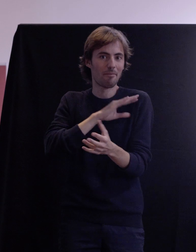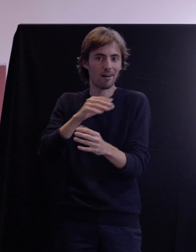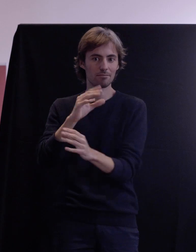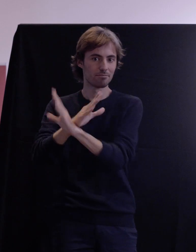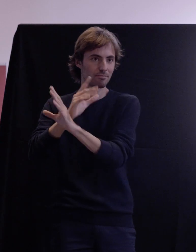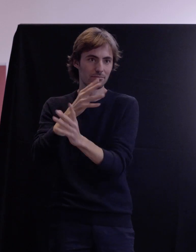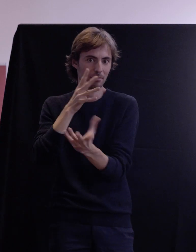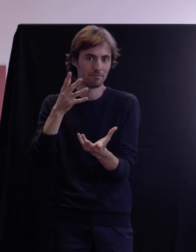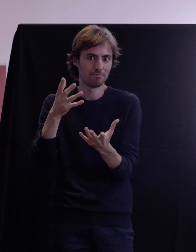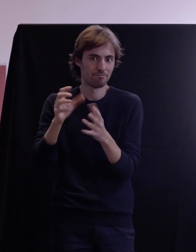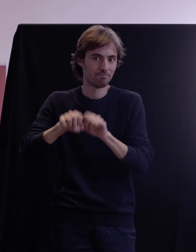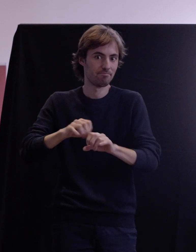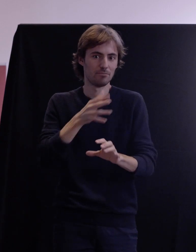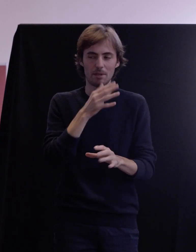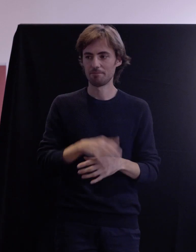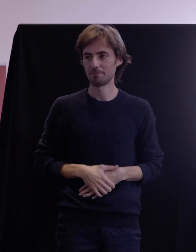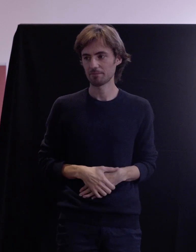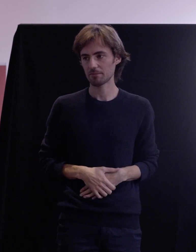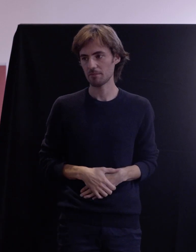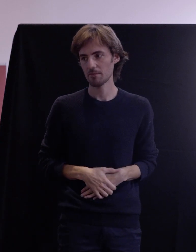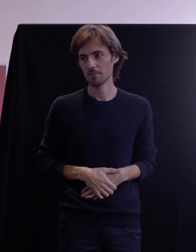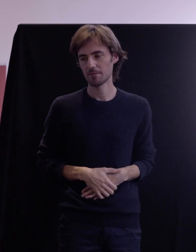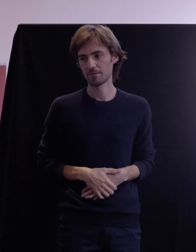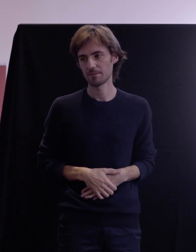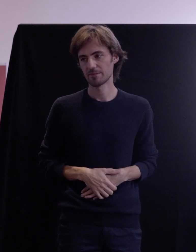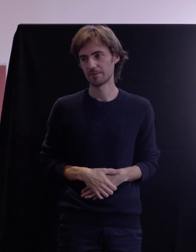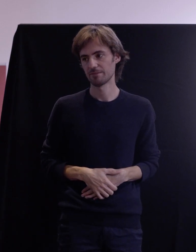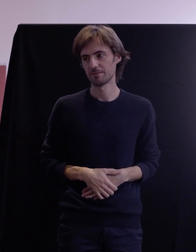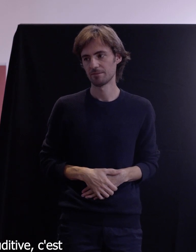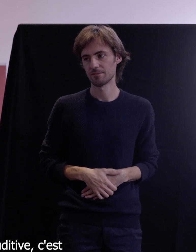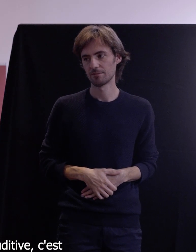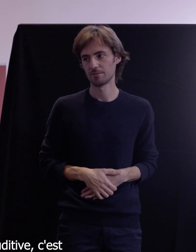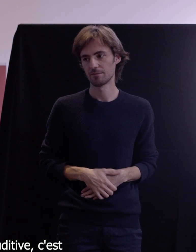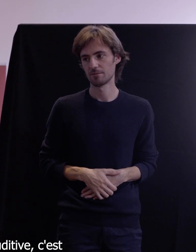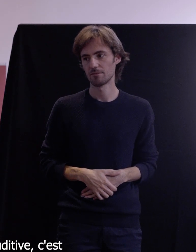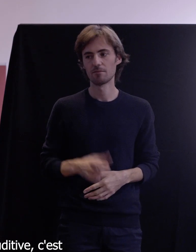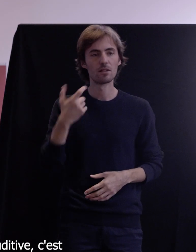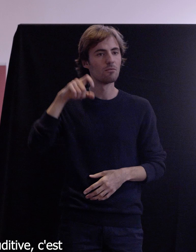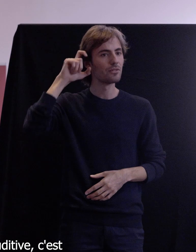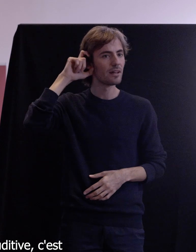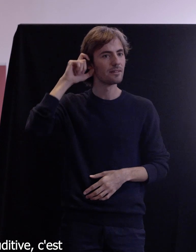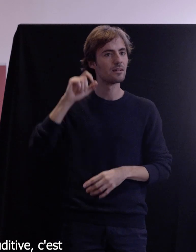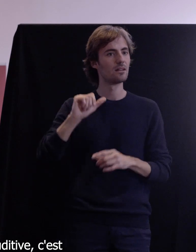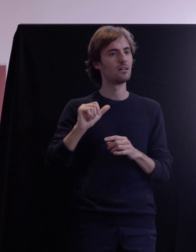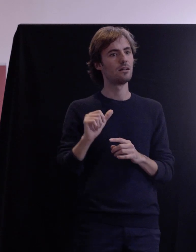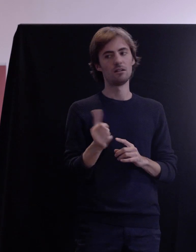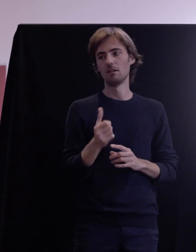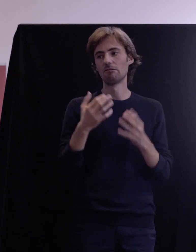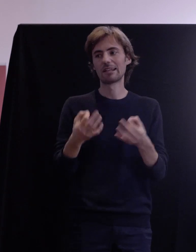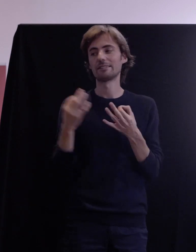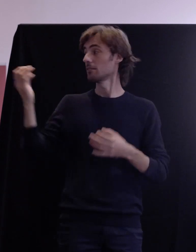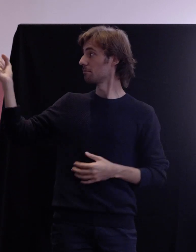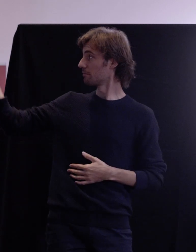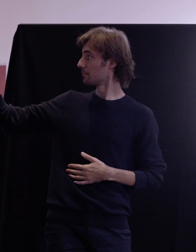dans les surdités importantes, elle a un rôle limité. La prothèse auditive, donc ça c'est la prothèse auditive